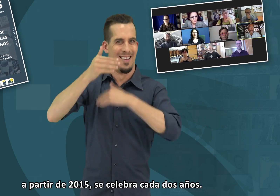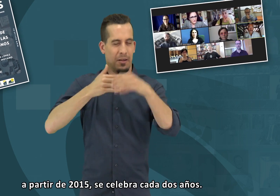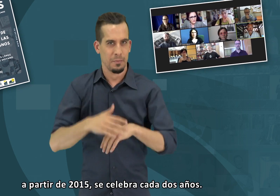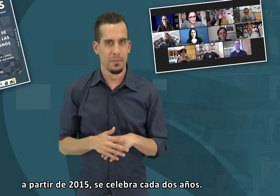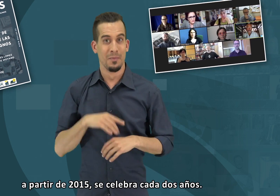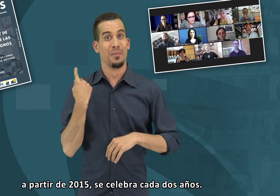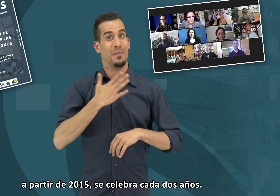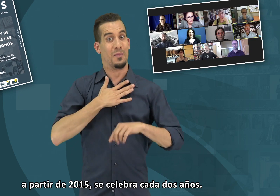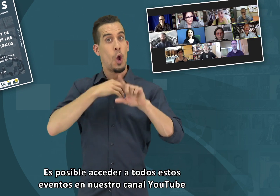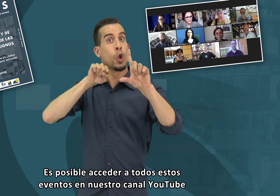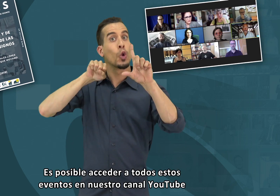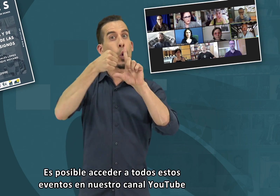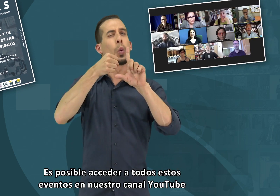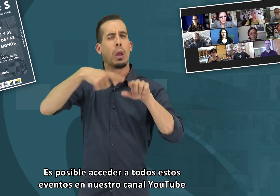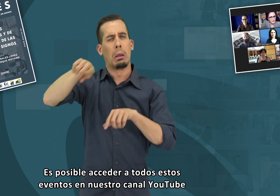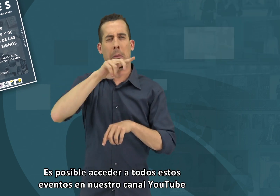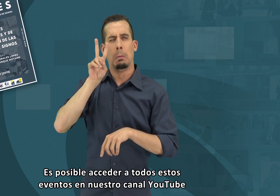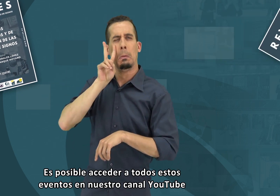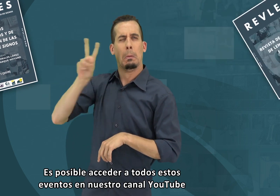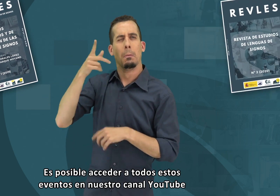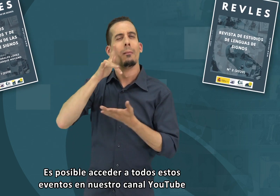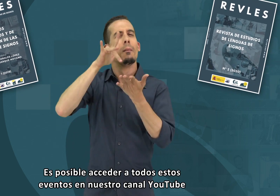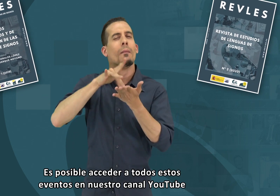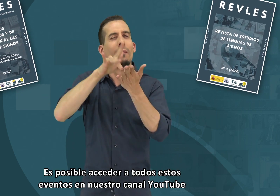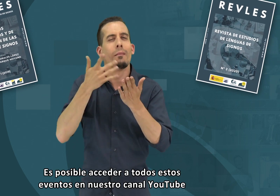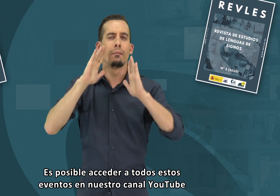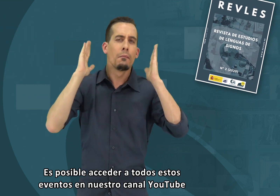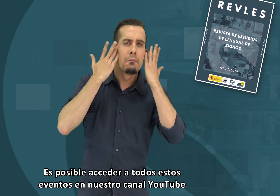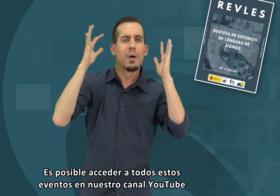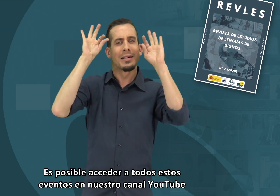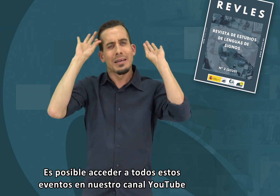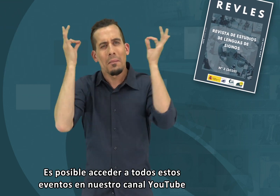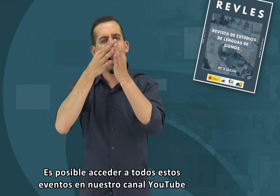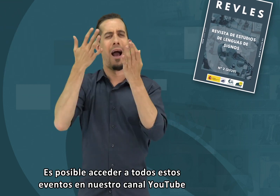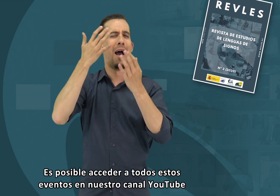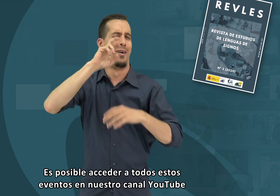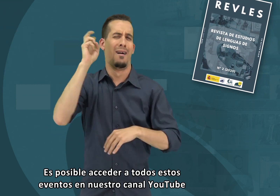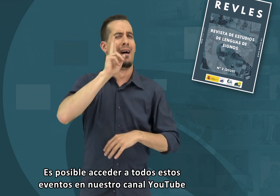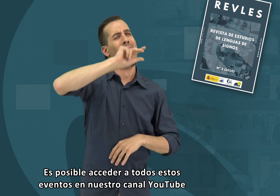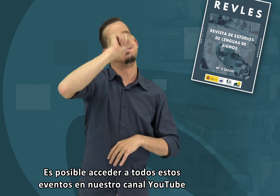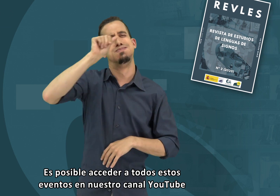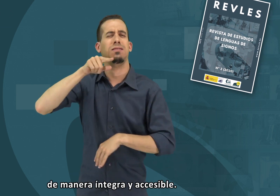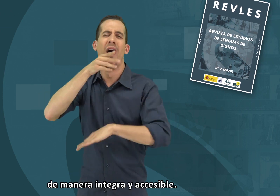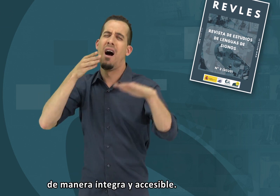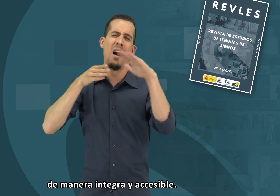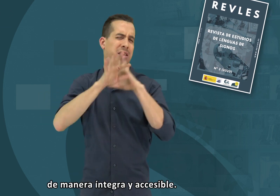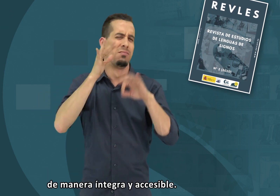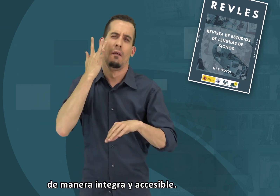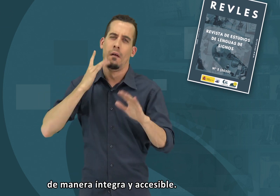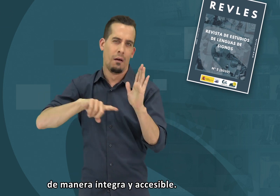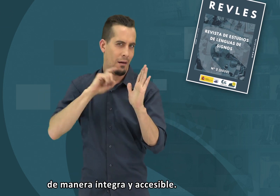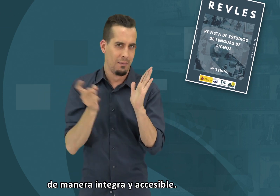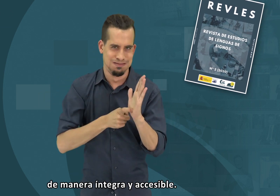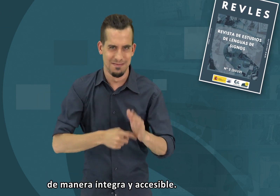2 años. Es posible acceder a todos estos eventos en nuestro canal YouTube de manera íntegra